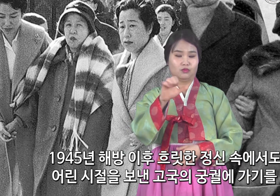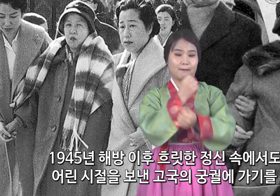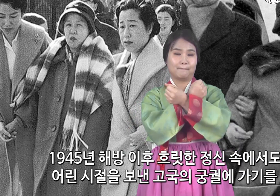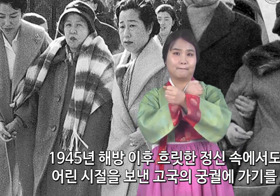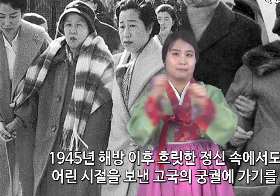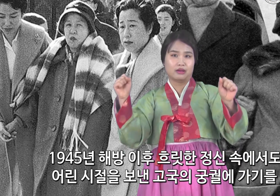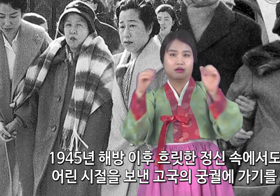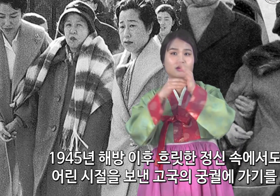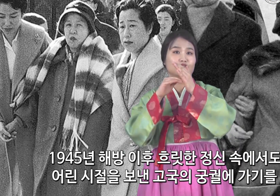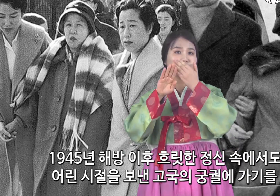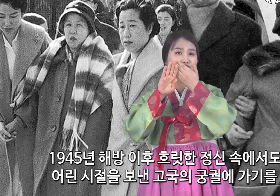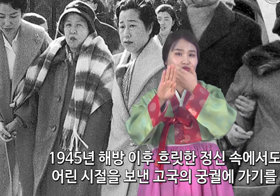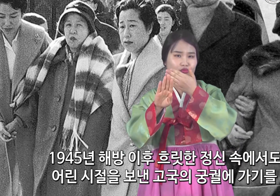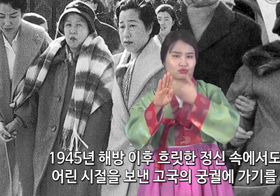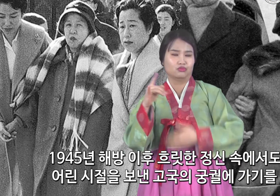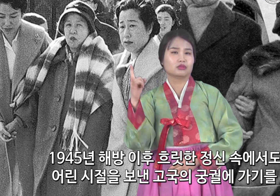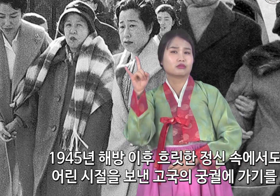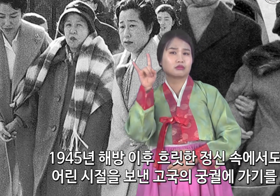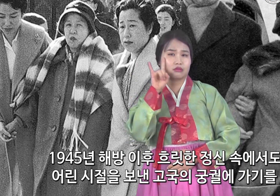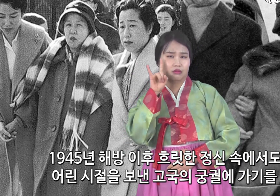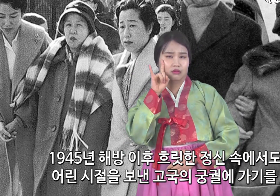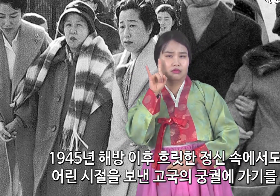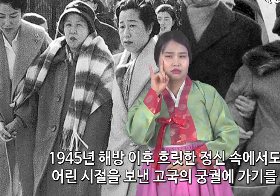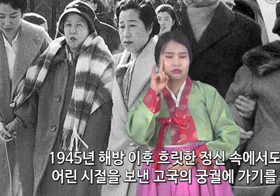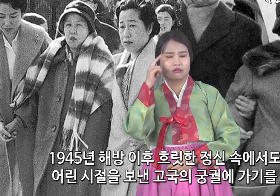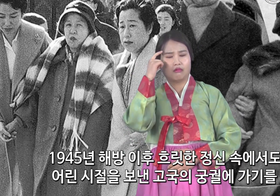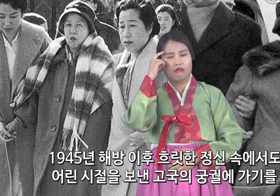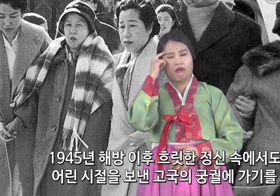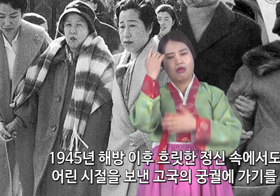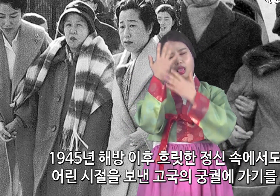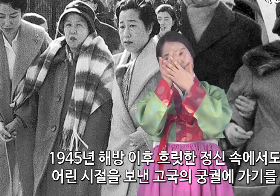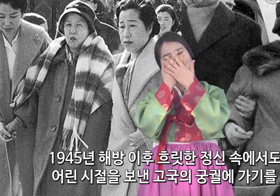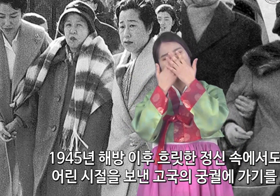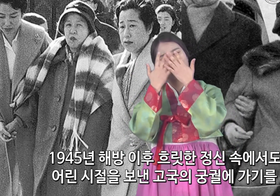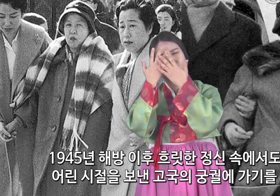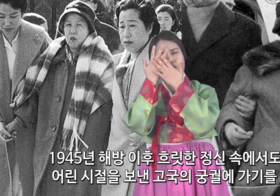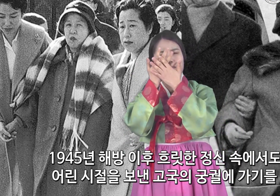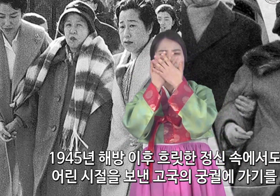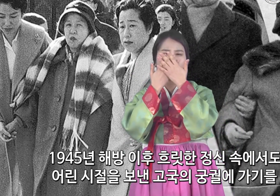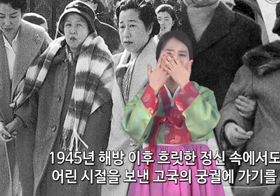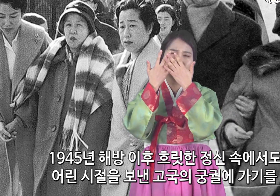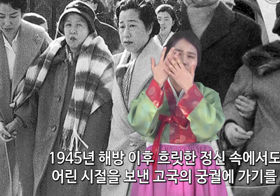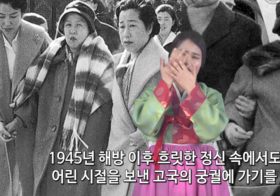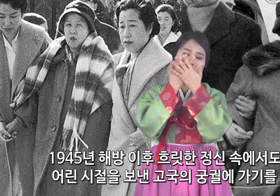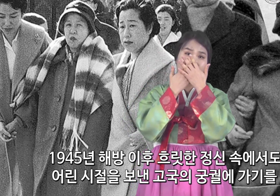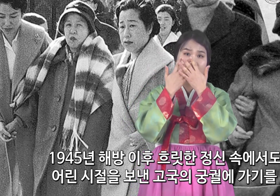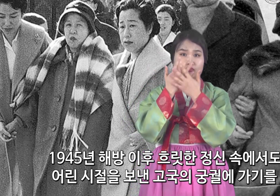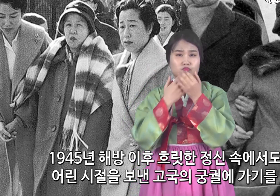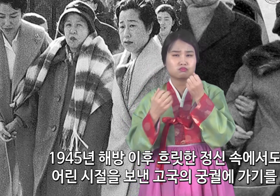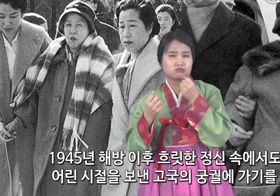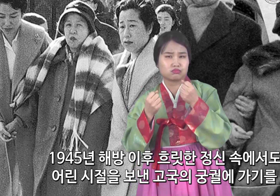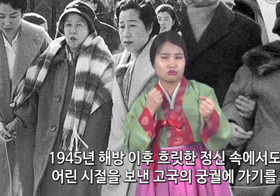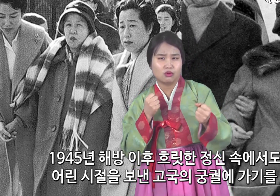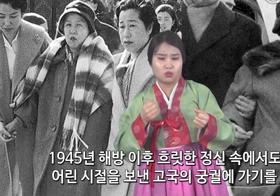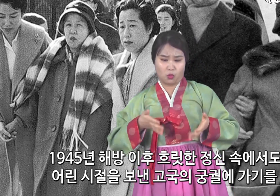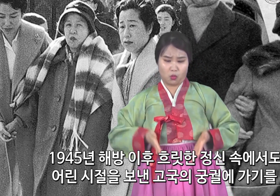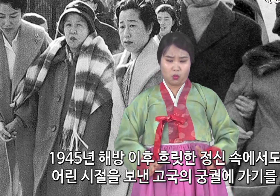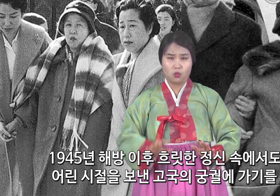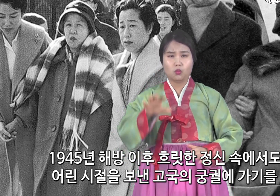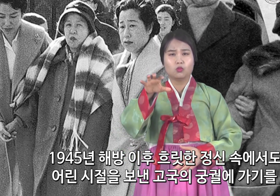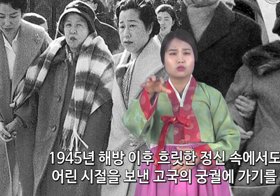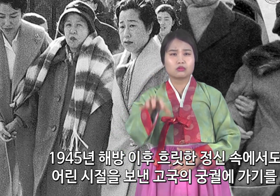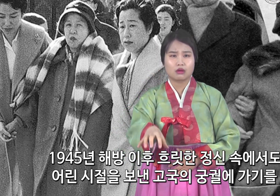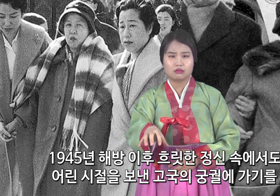1945년 해방 이후 흐릿한 정신 속에서도 덕혜는 어린 시절을 보낸 고국의 궁궐에